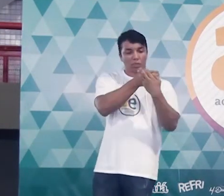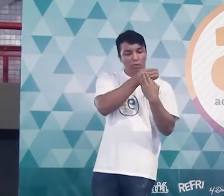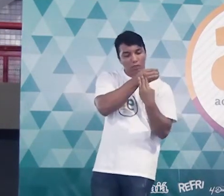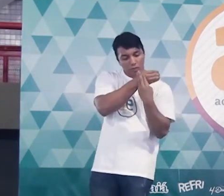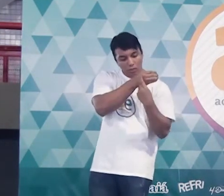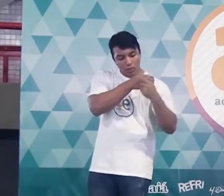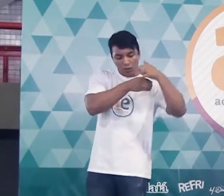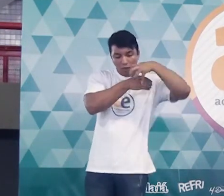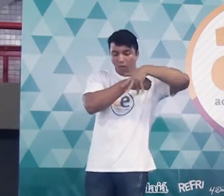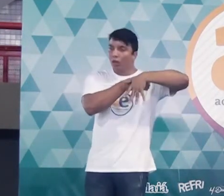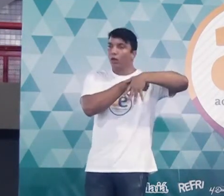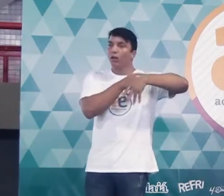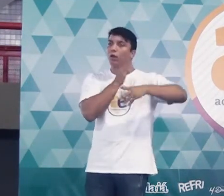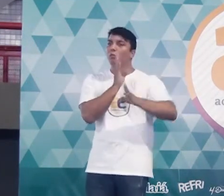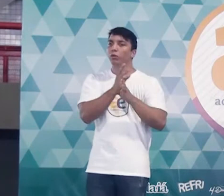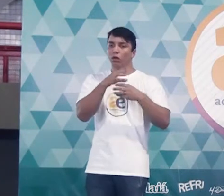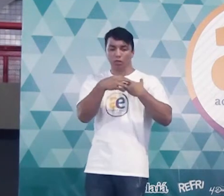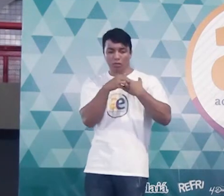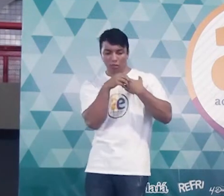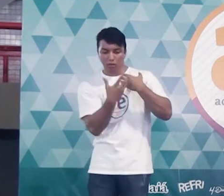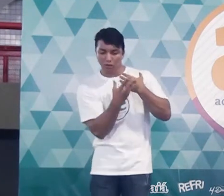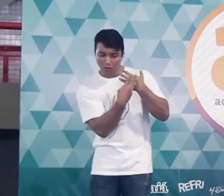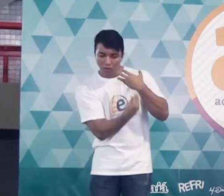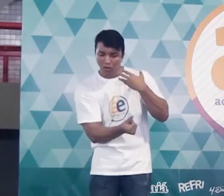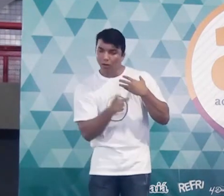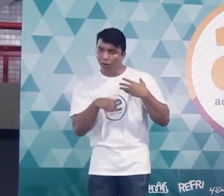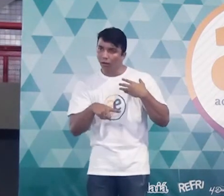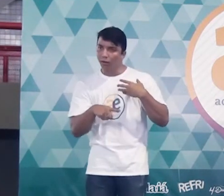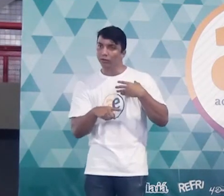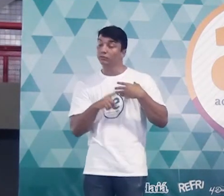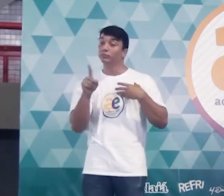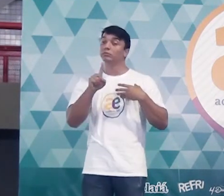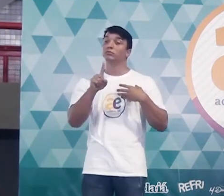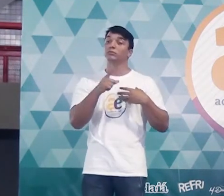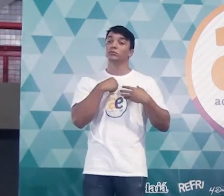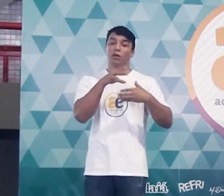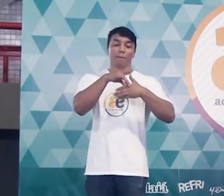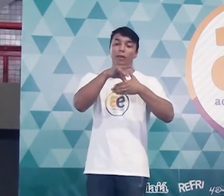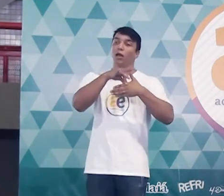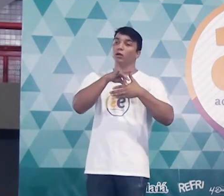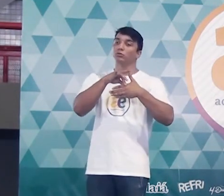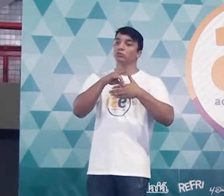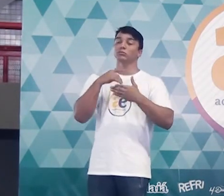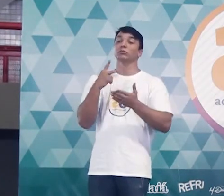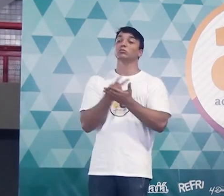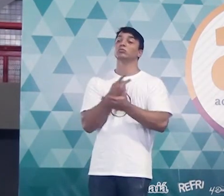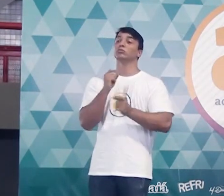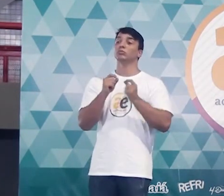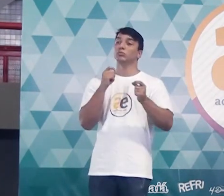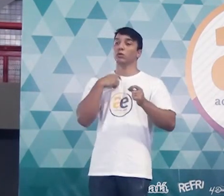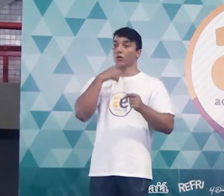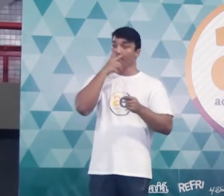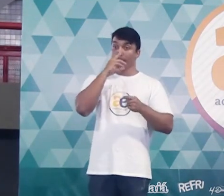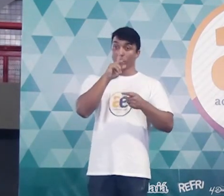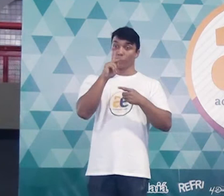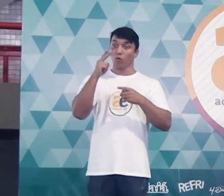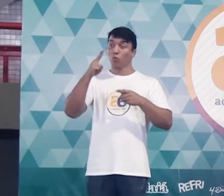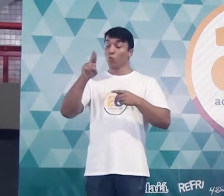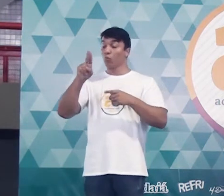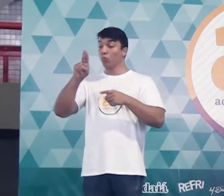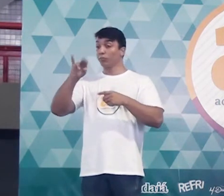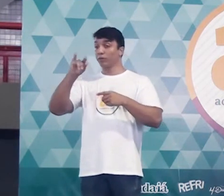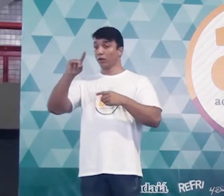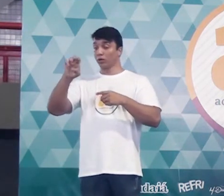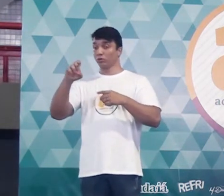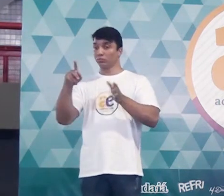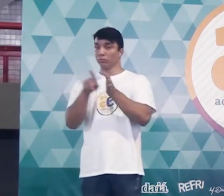suado. É porque a água passou de dentro para fora? De jeito nenhum, isso é plástico, gente. A umidade relativa